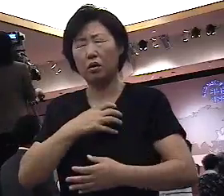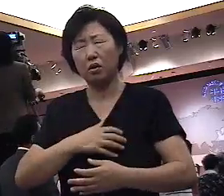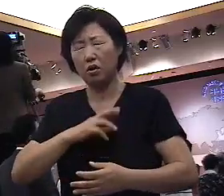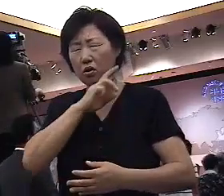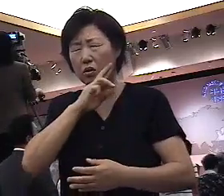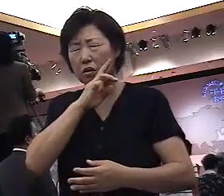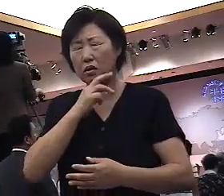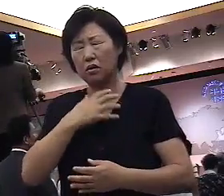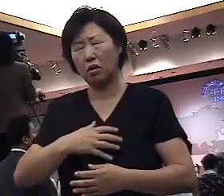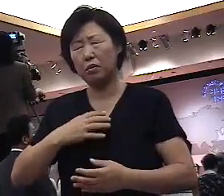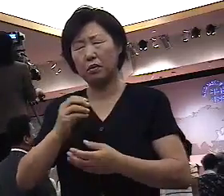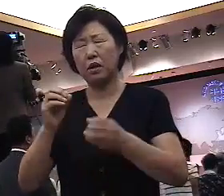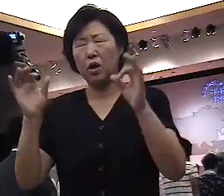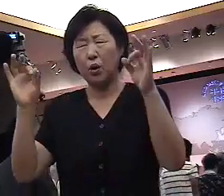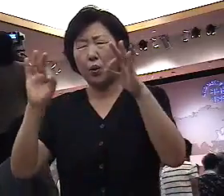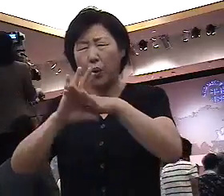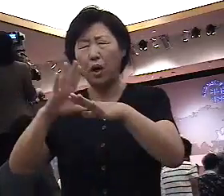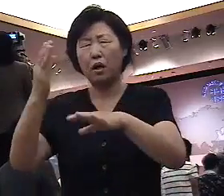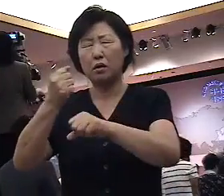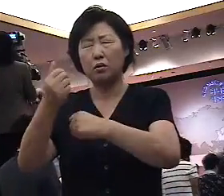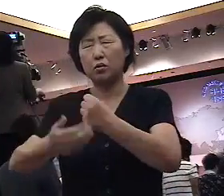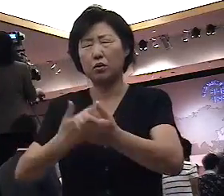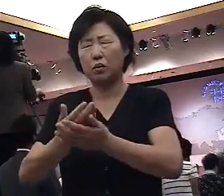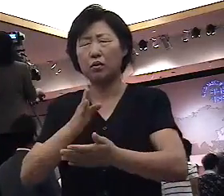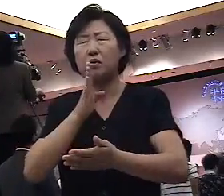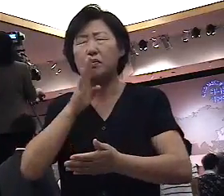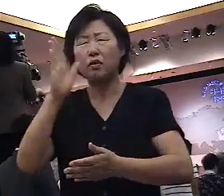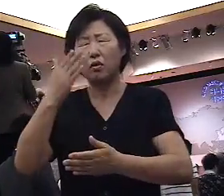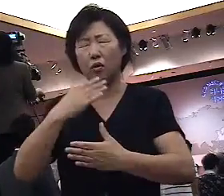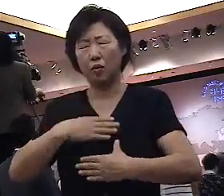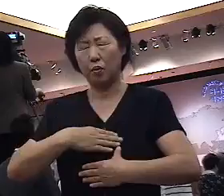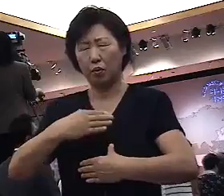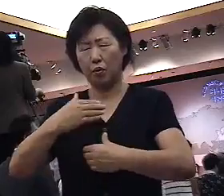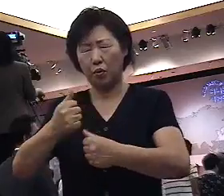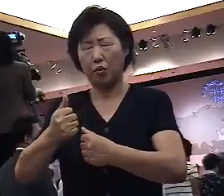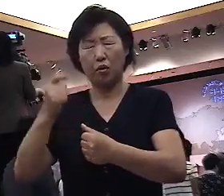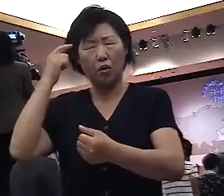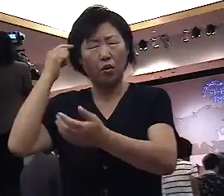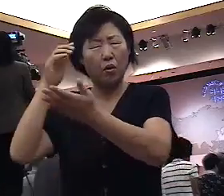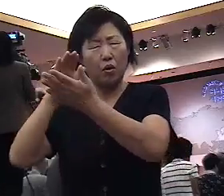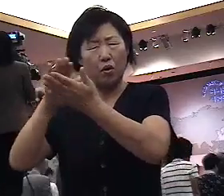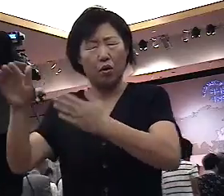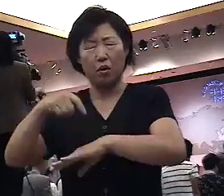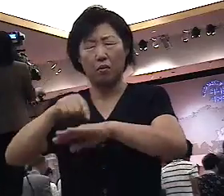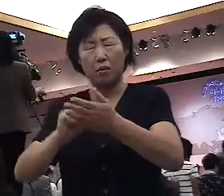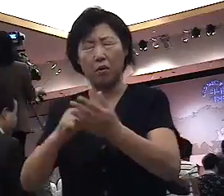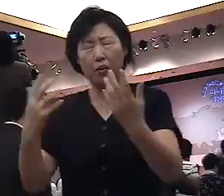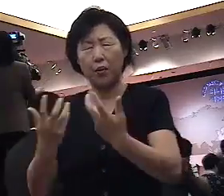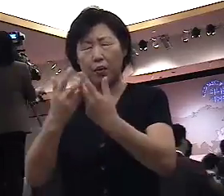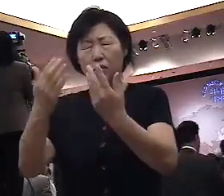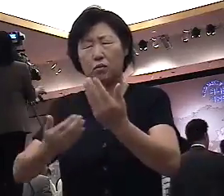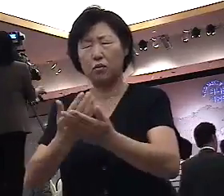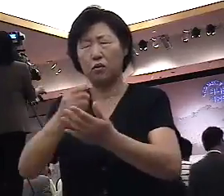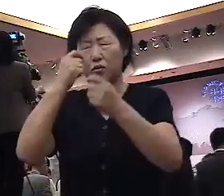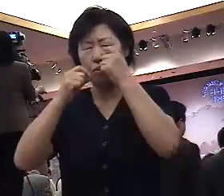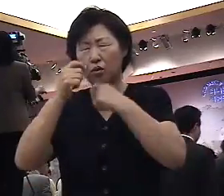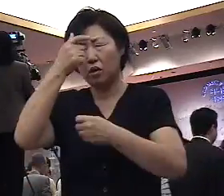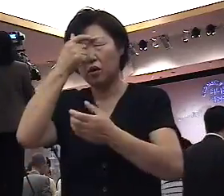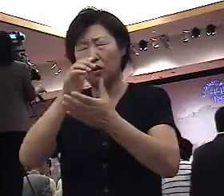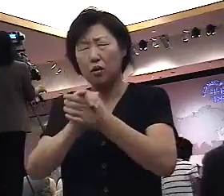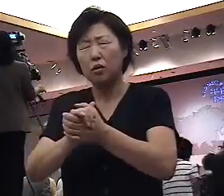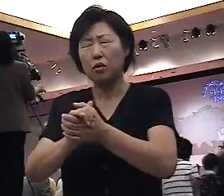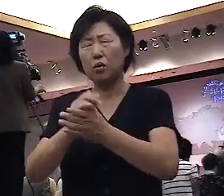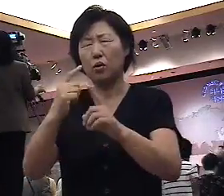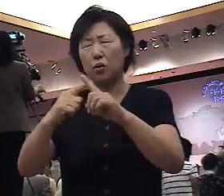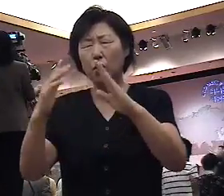사라지게 하시고 주님이 주시는 참된 평화가 우리 마음에 넘치기를 바랍니다. 눈물과 기도로 우리